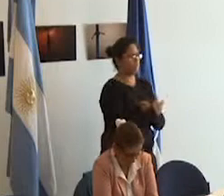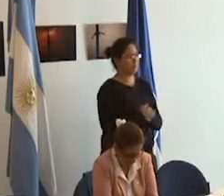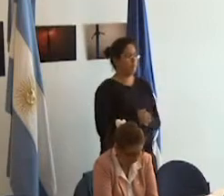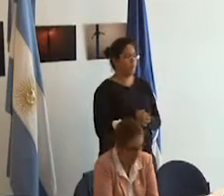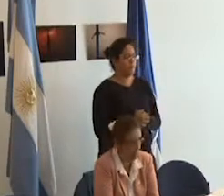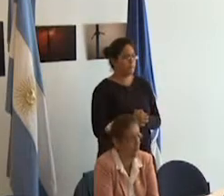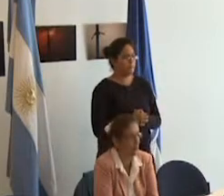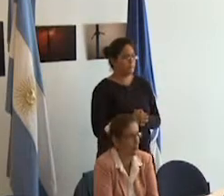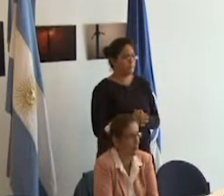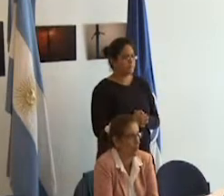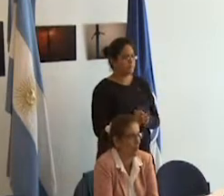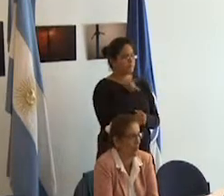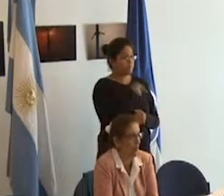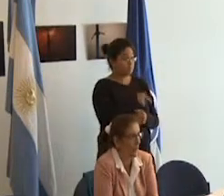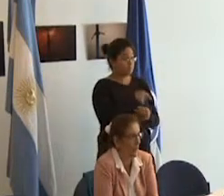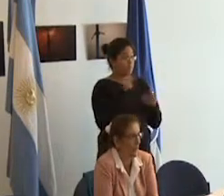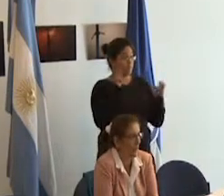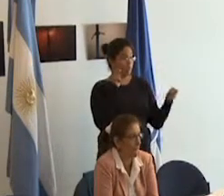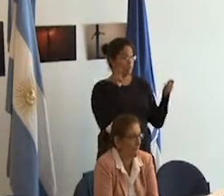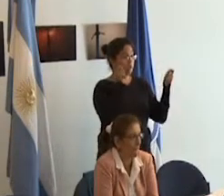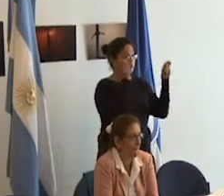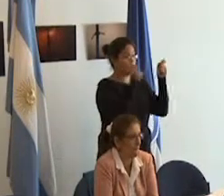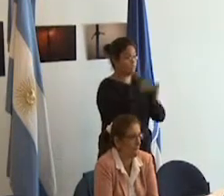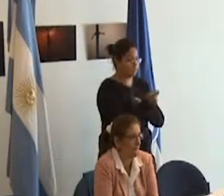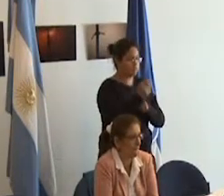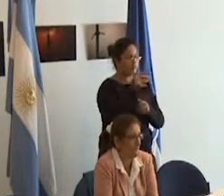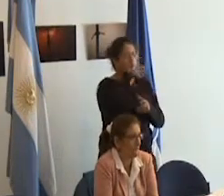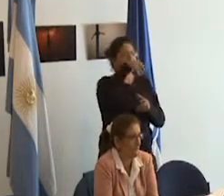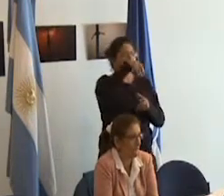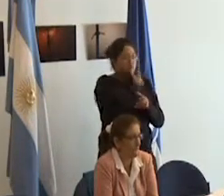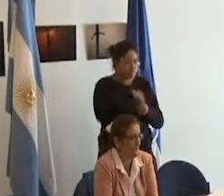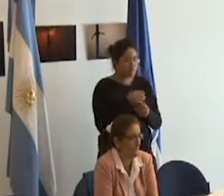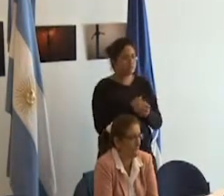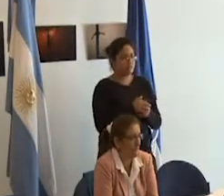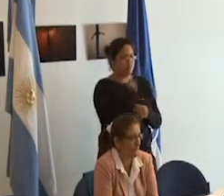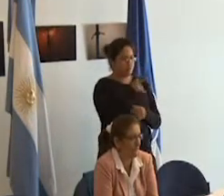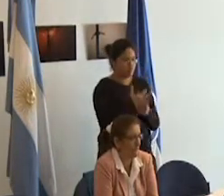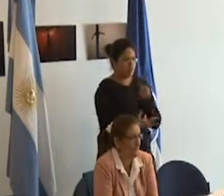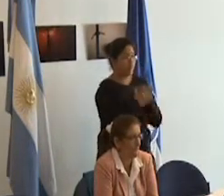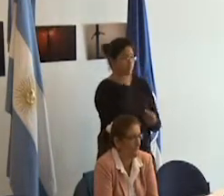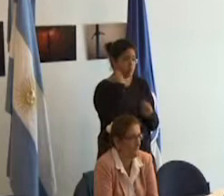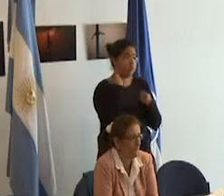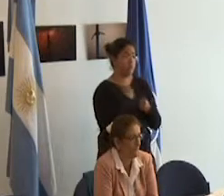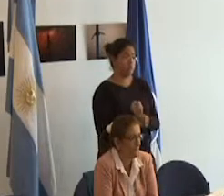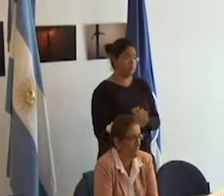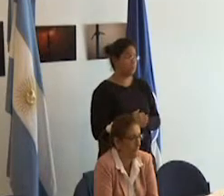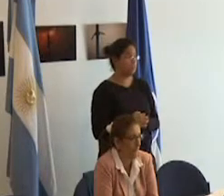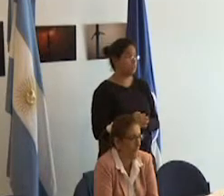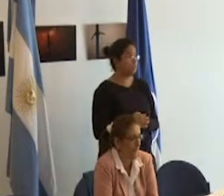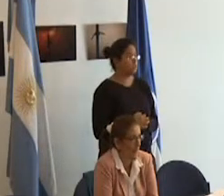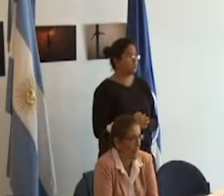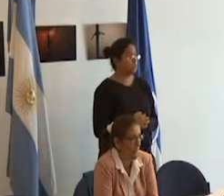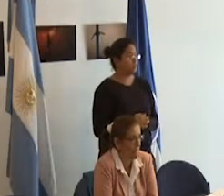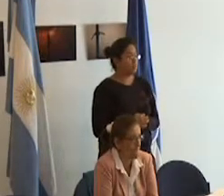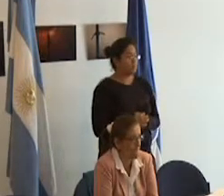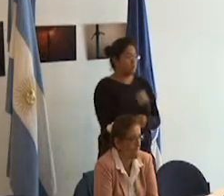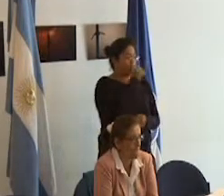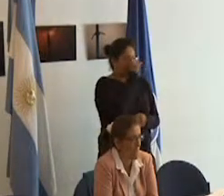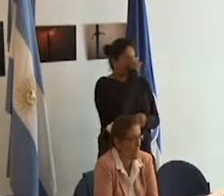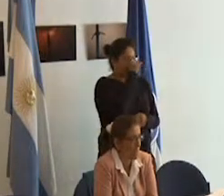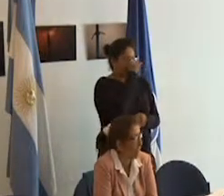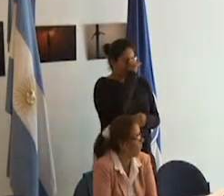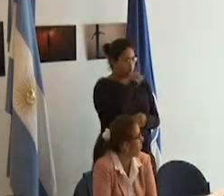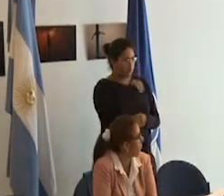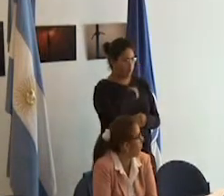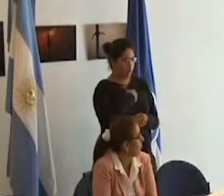transformaciones, ¿no? Unas transformaciones que nos inquietan mucho. Yo durante